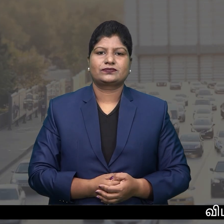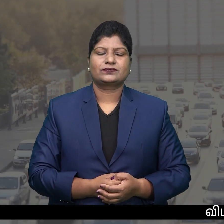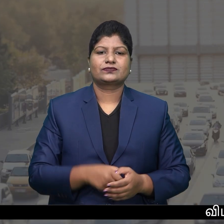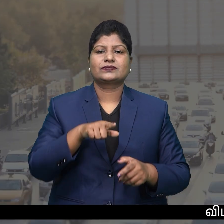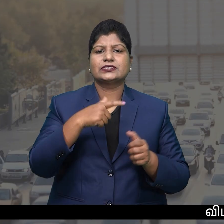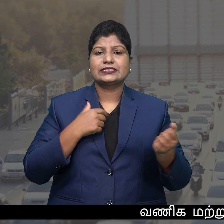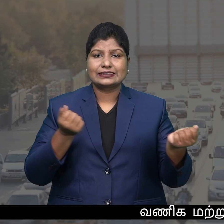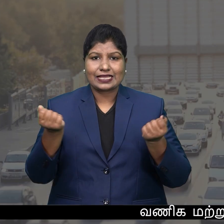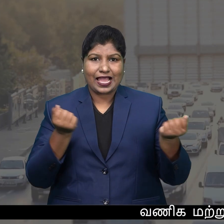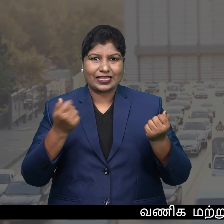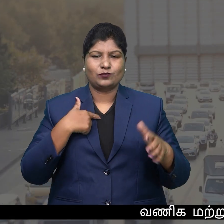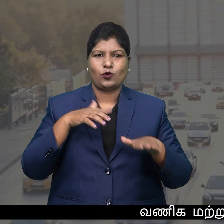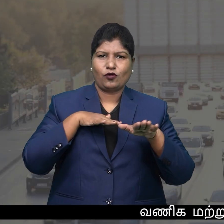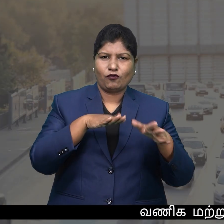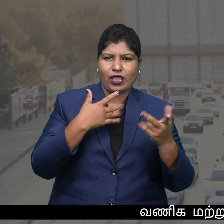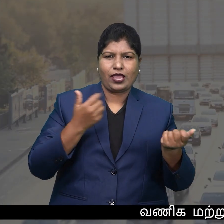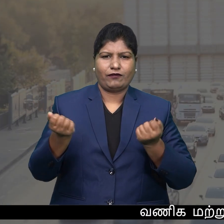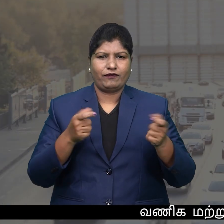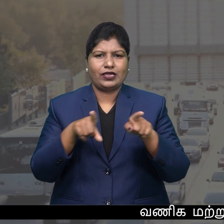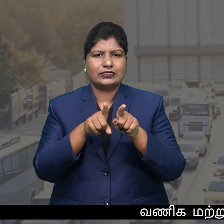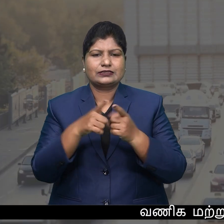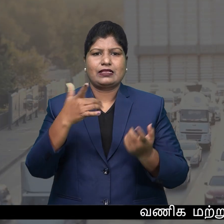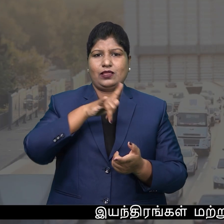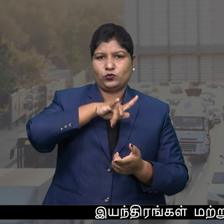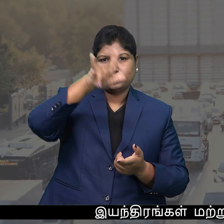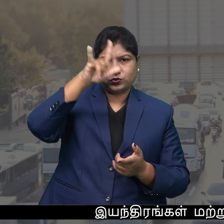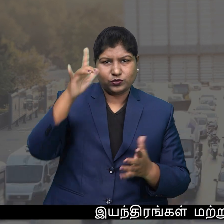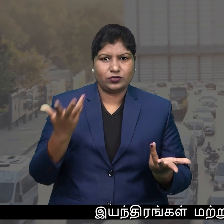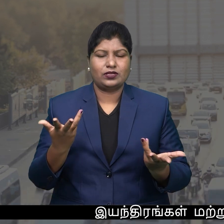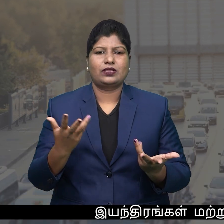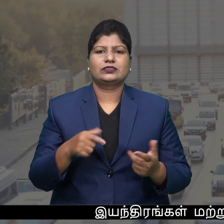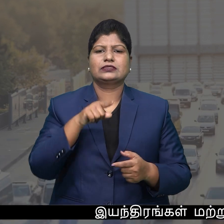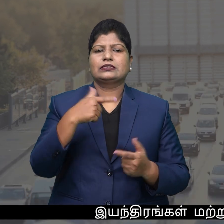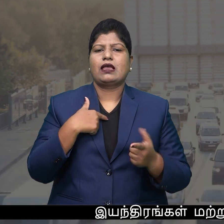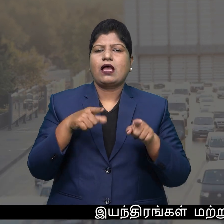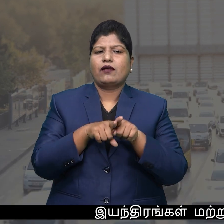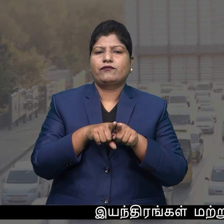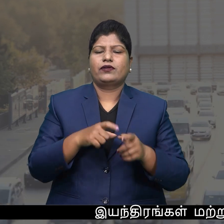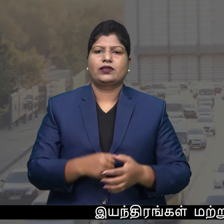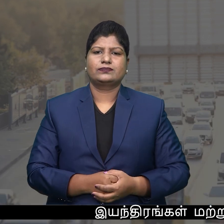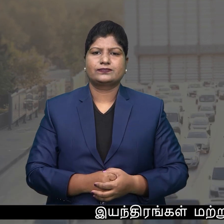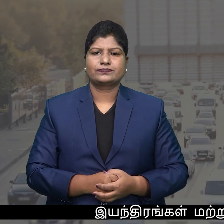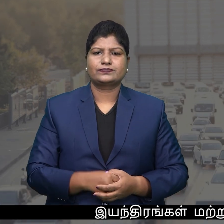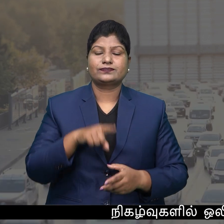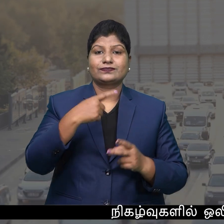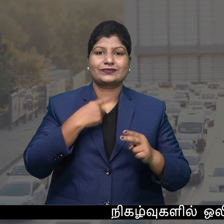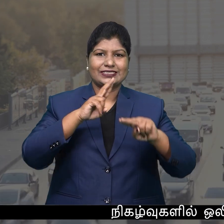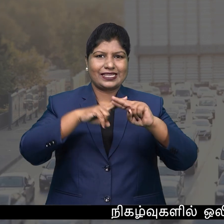விமானம், வணிக மற்றும் தொழில்துறை இயந்திரங்கள் மற்றும் சமூக மற்றும் பொது